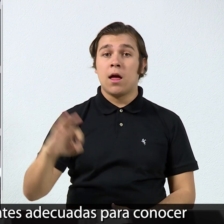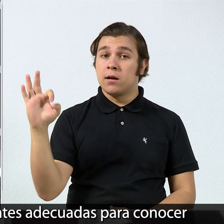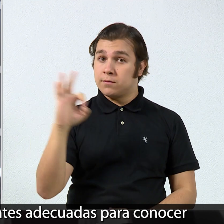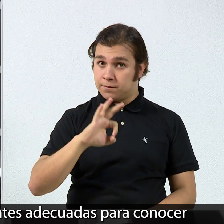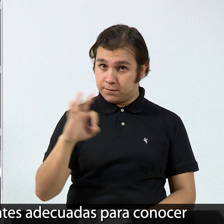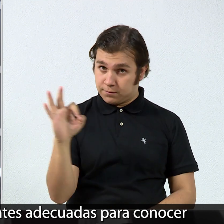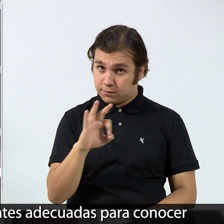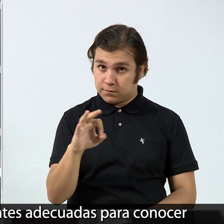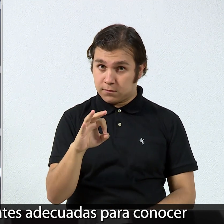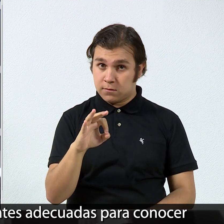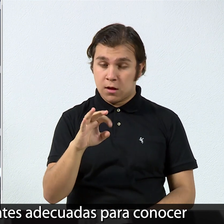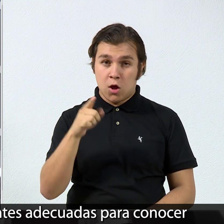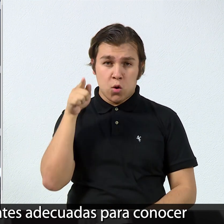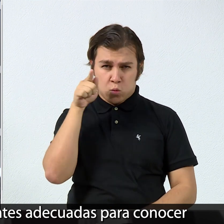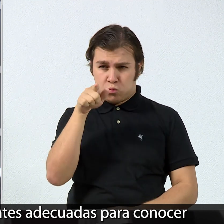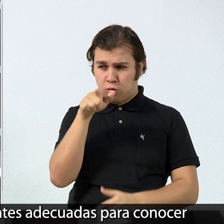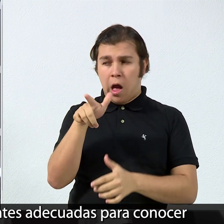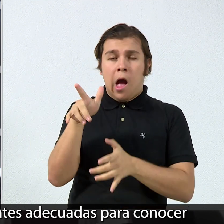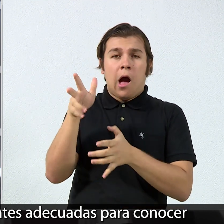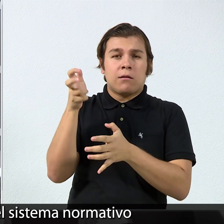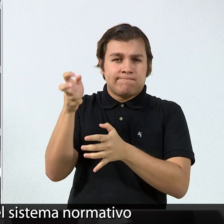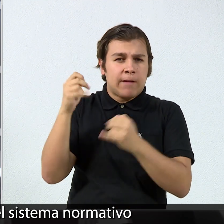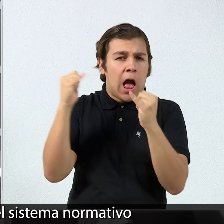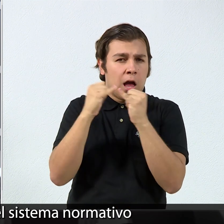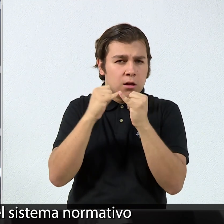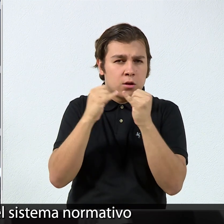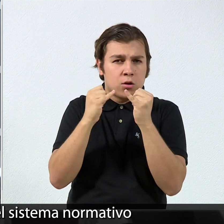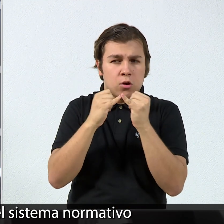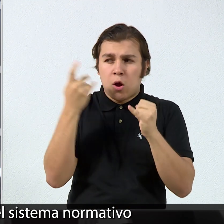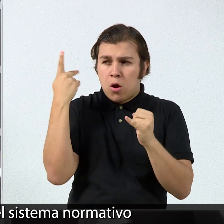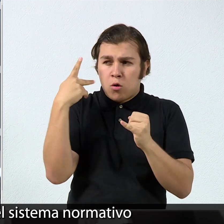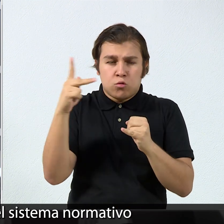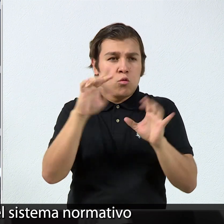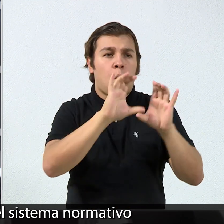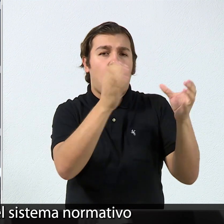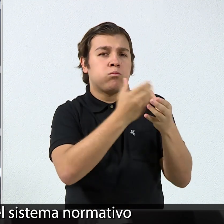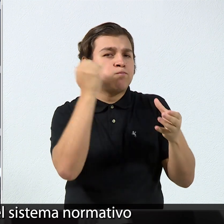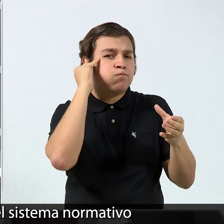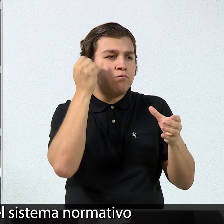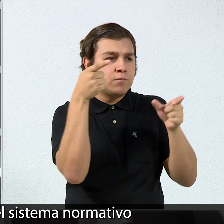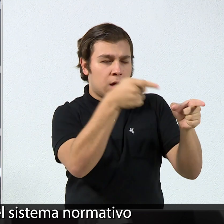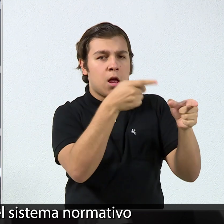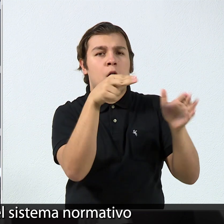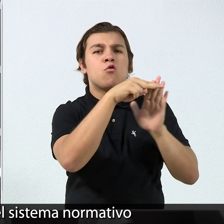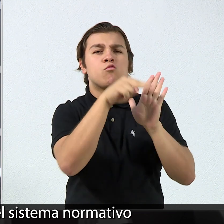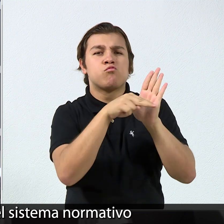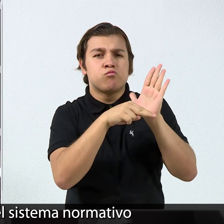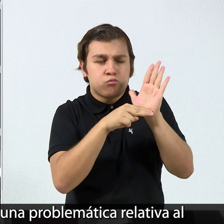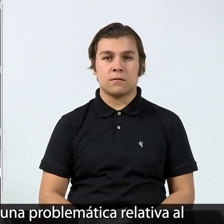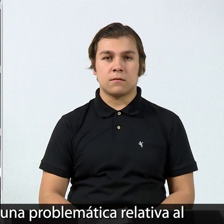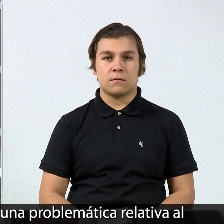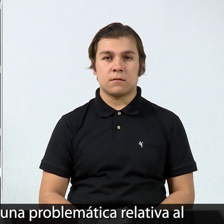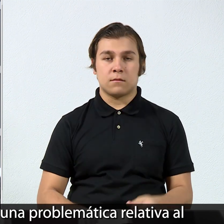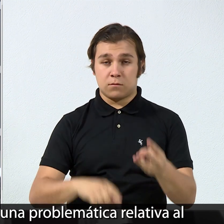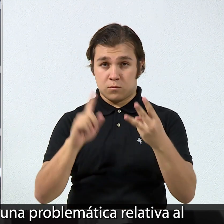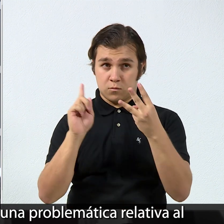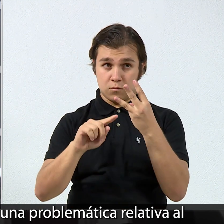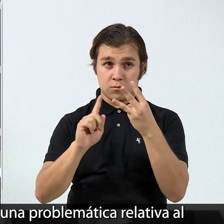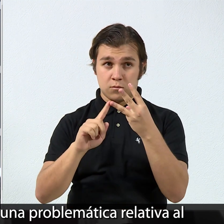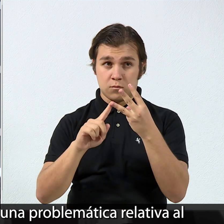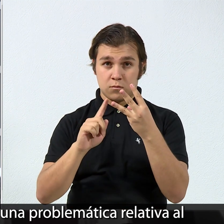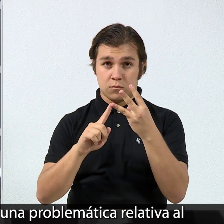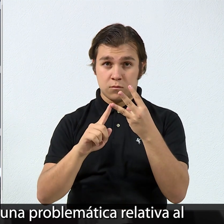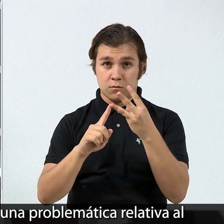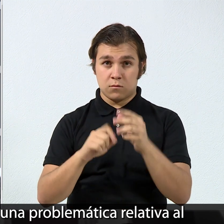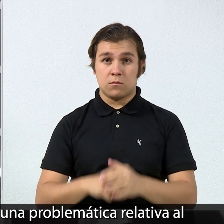fuentes adecuadas para conocer las instituciones y reglas vigentes del sistema normativo indígena a aplicar. Y tercero,